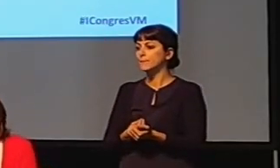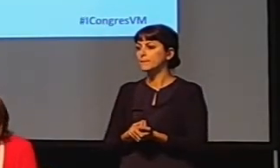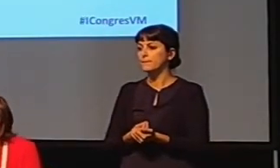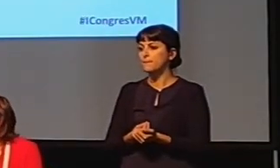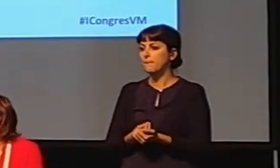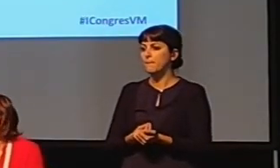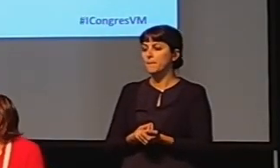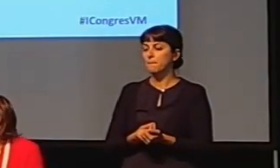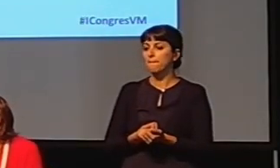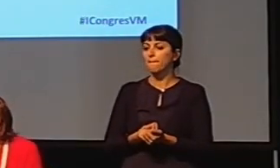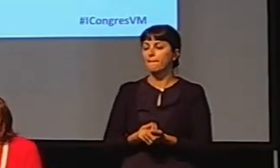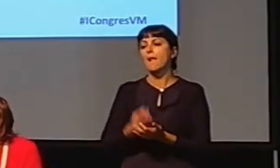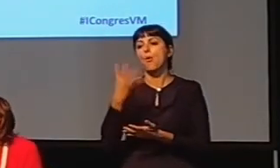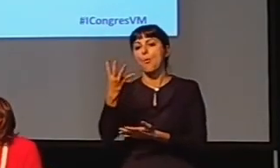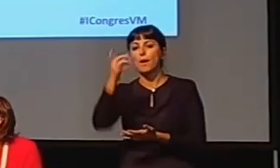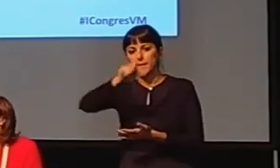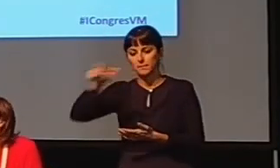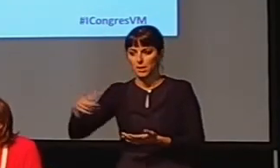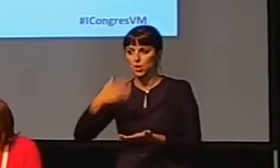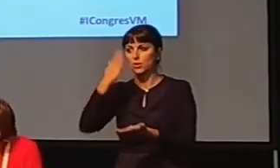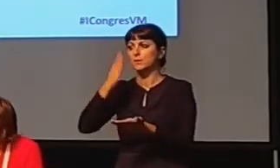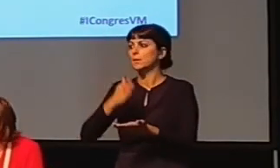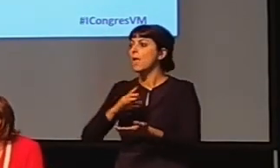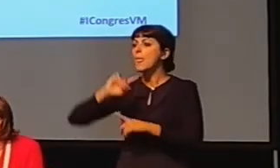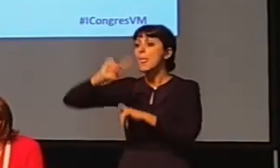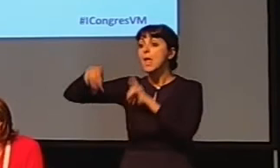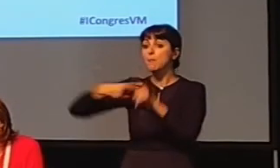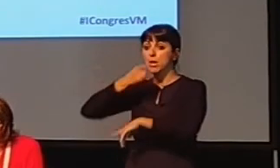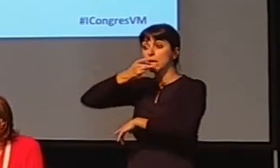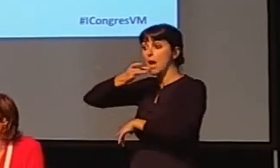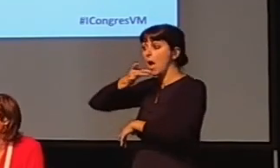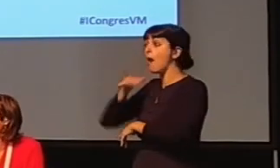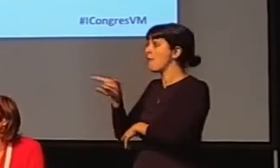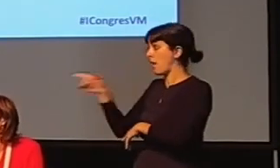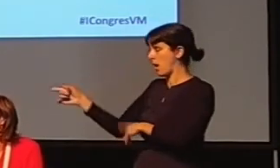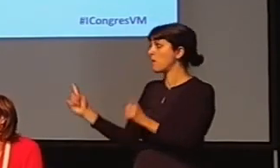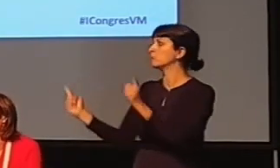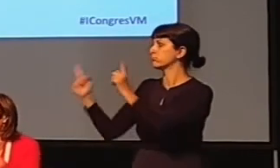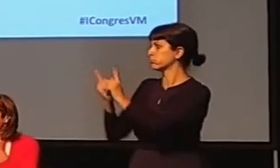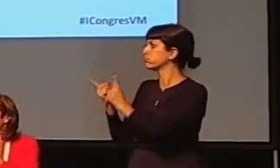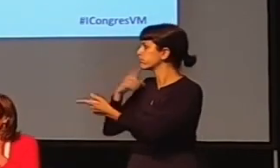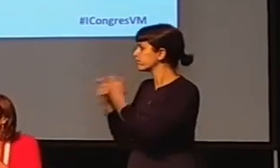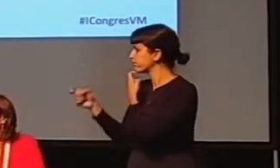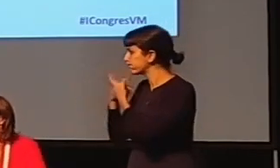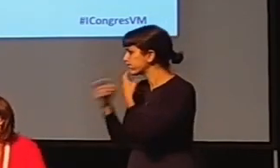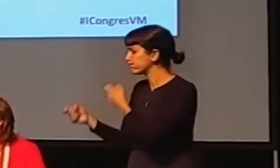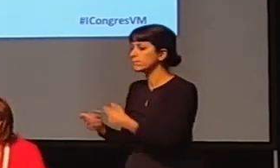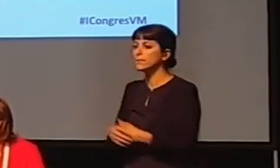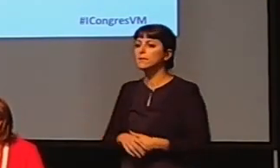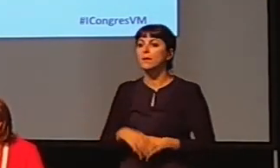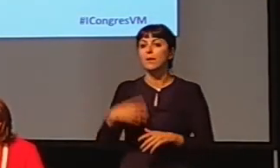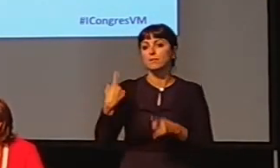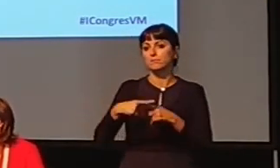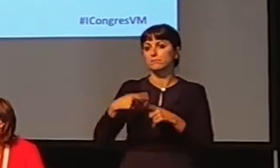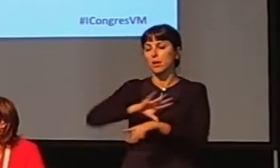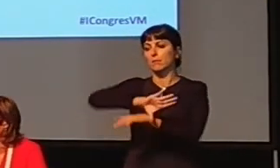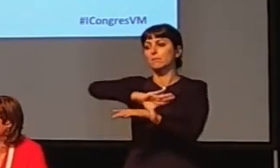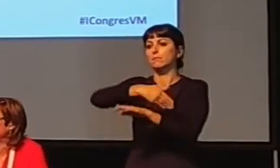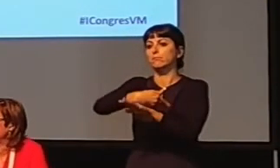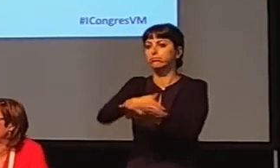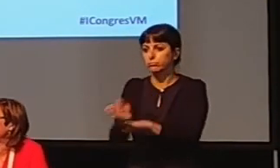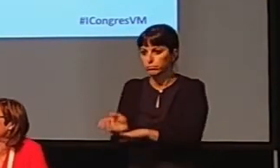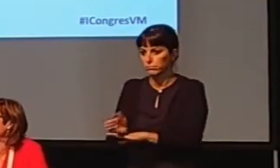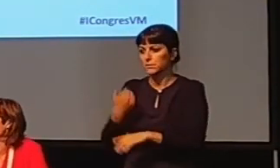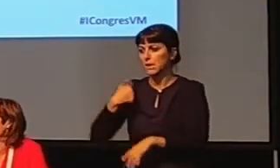4. Després, a l'hora del cafè, podeu parlar també amb la Montse, li podeu preguntar, però és que si no ens retrasarem molt i anem molt